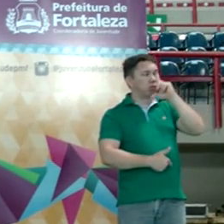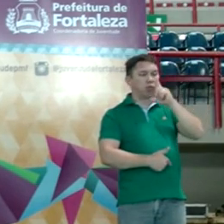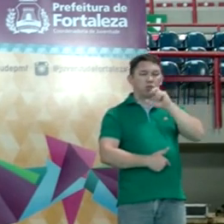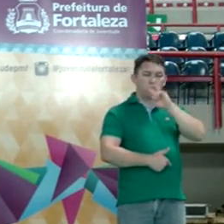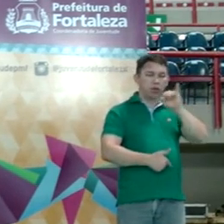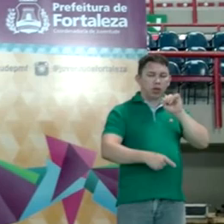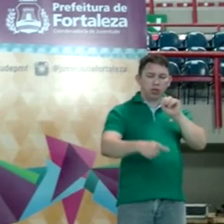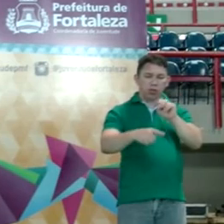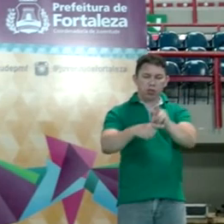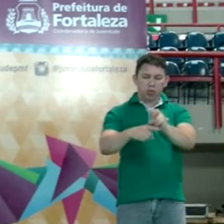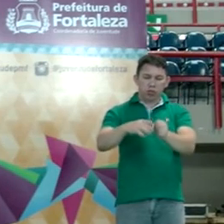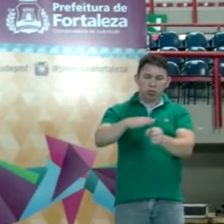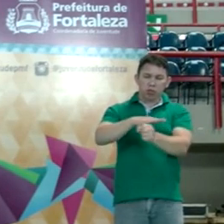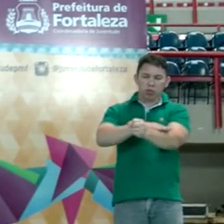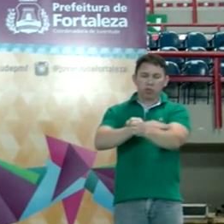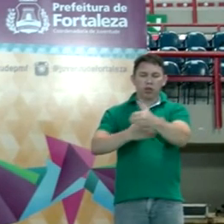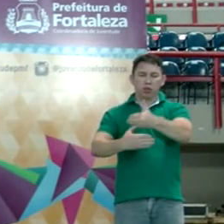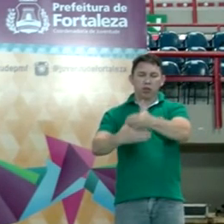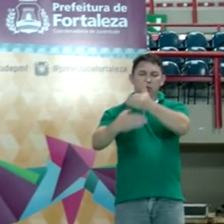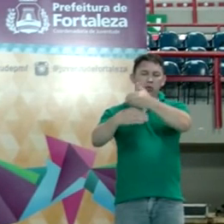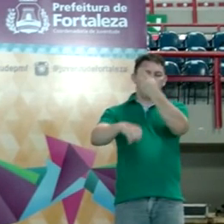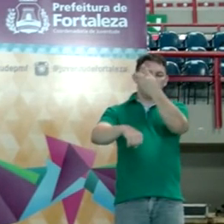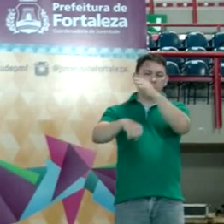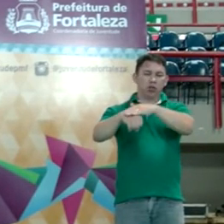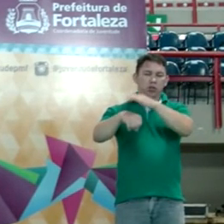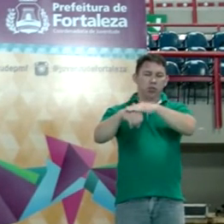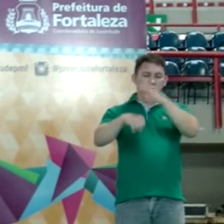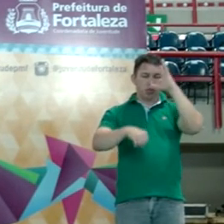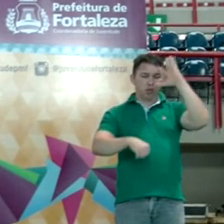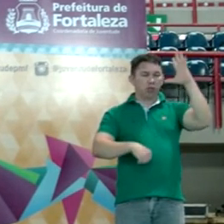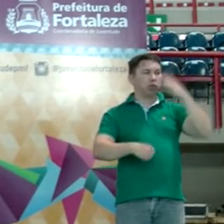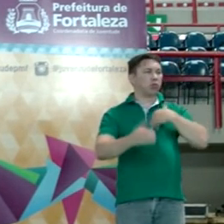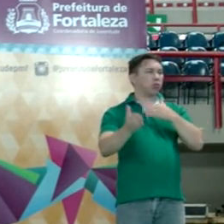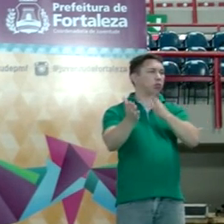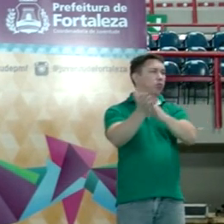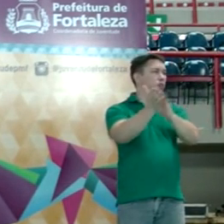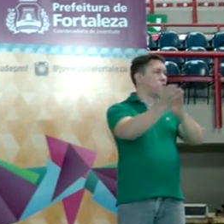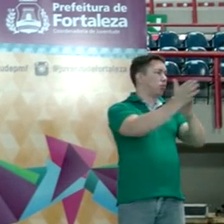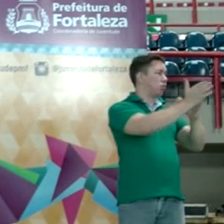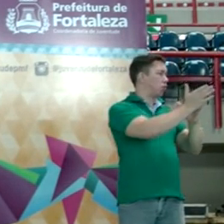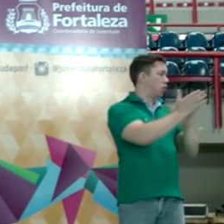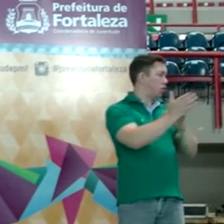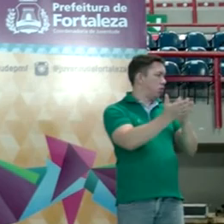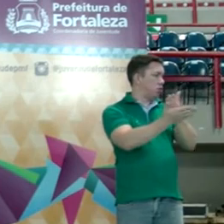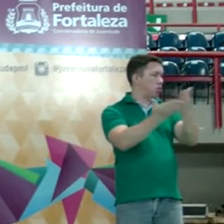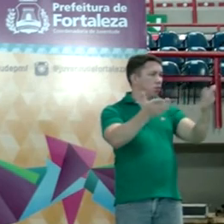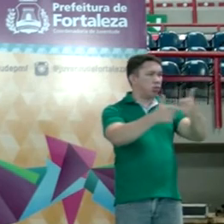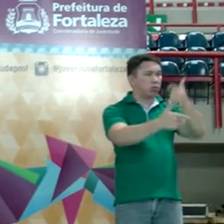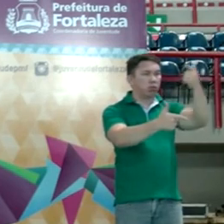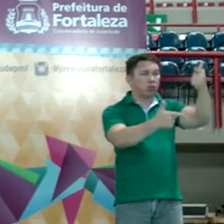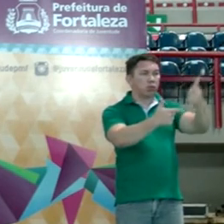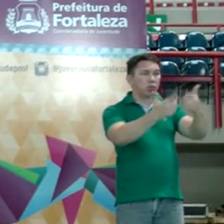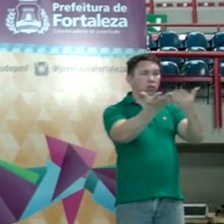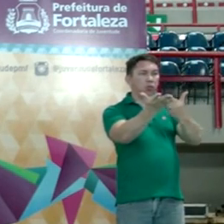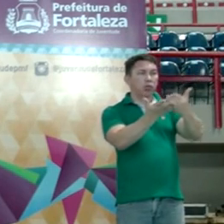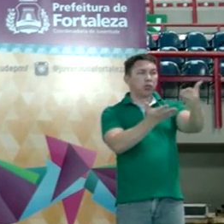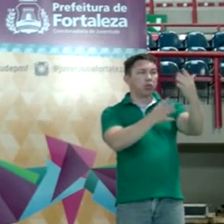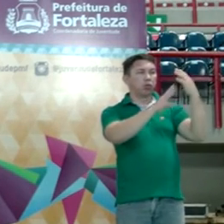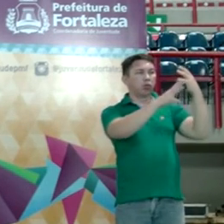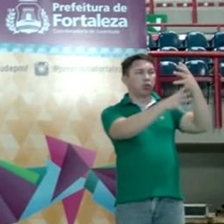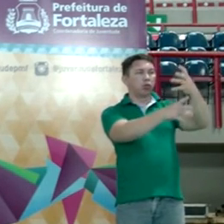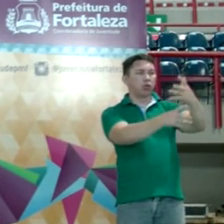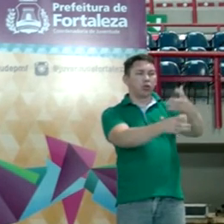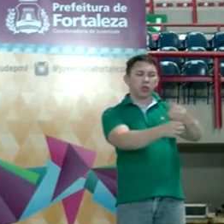por alguém para construir os sonhos deles. Então, parabéns a vocês mais uma vez. A gente vai começar hoje uma